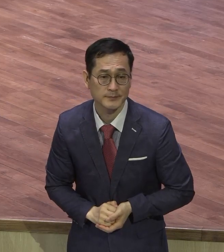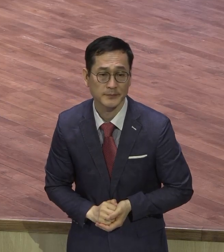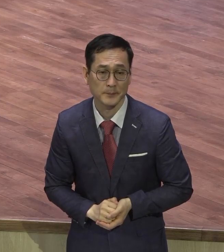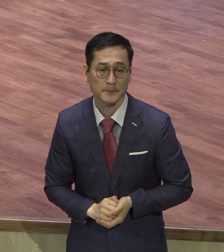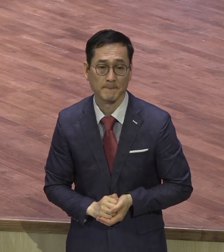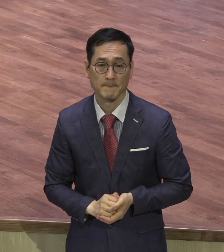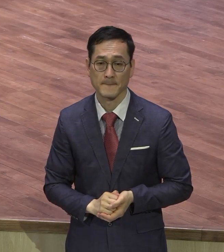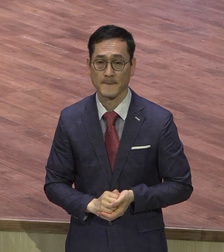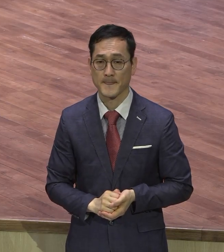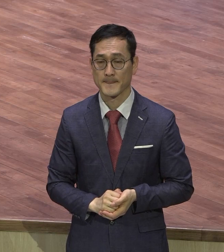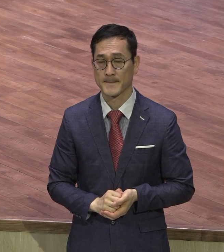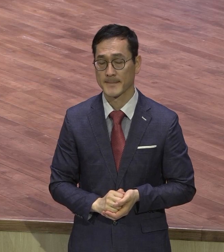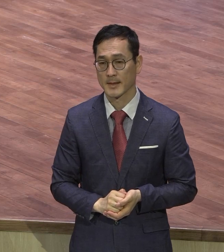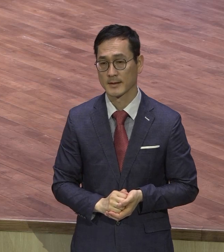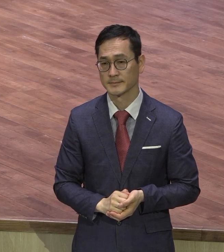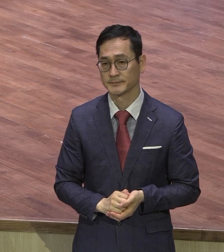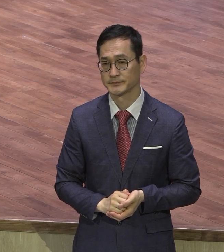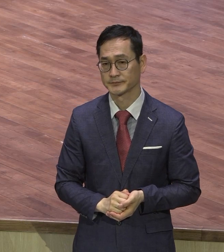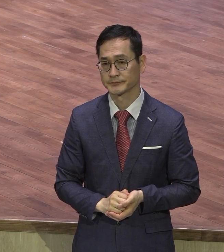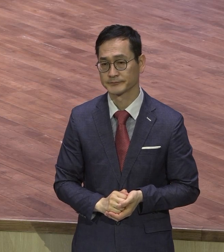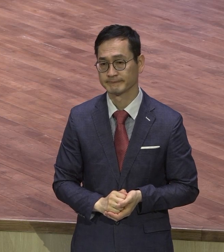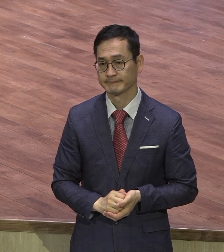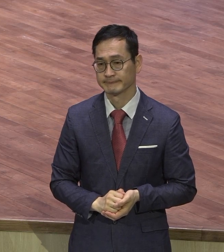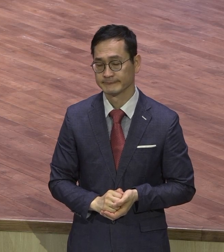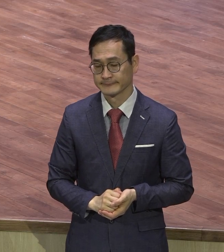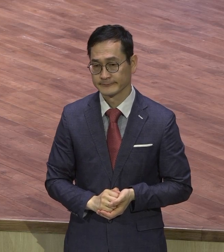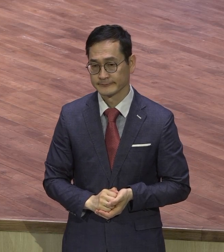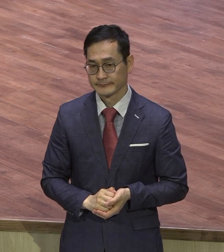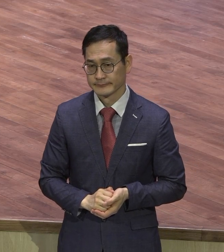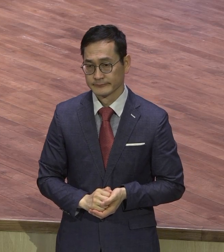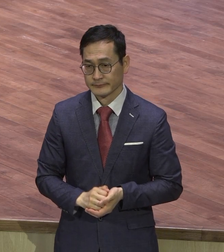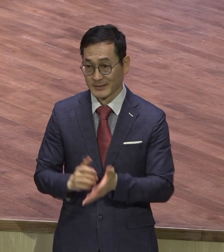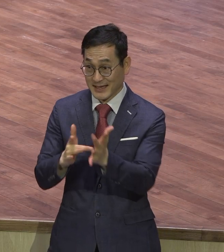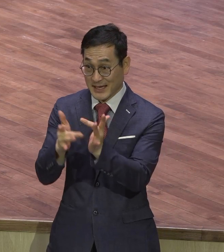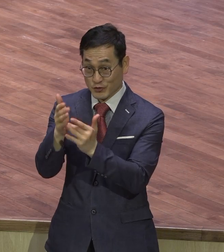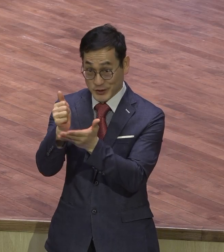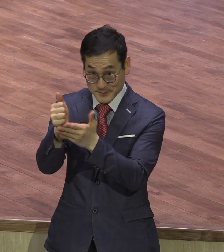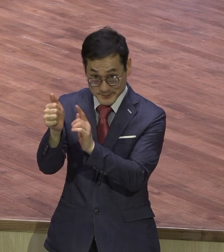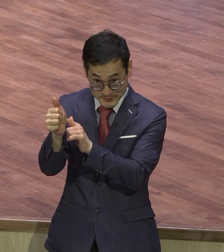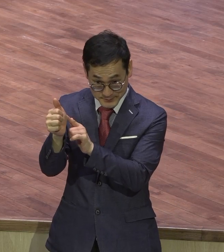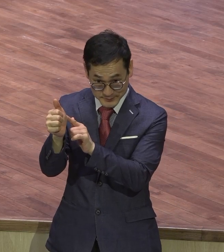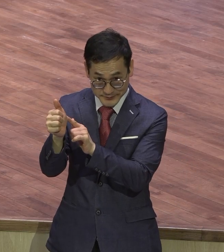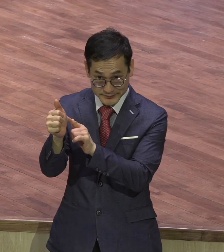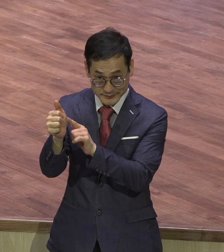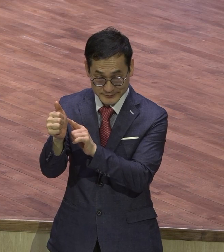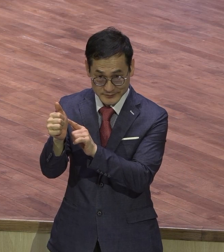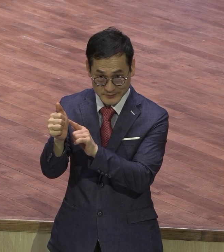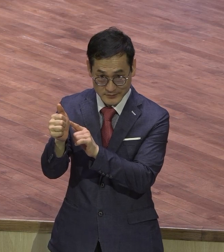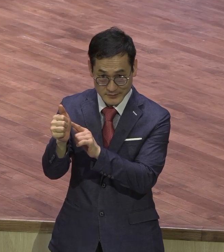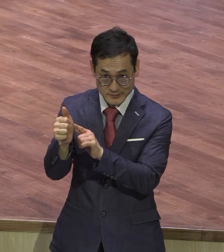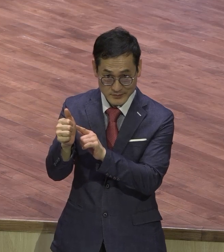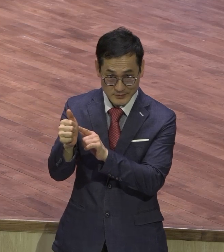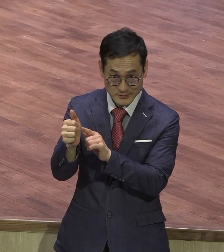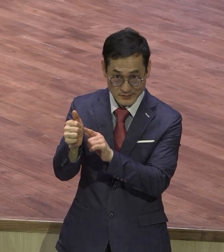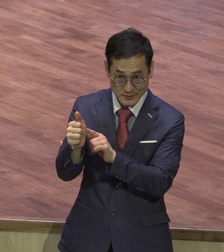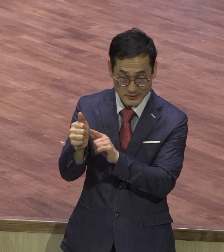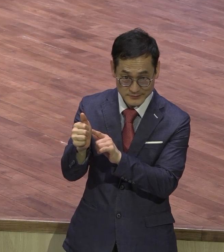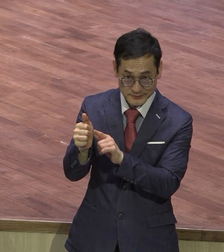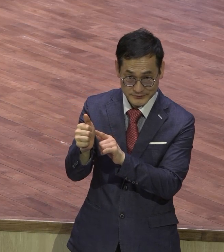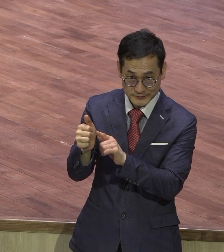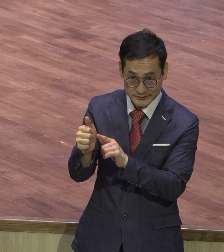재미있는 것은요, 예수님께서 우리의 유일한 기도의 대상인 하나님을